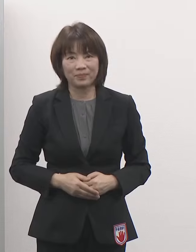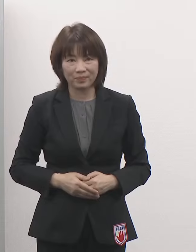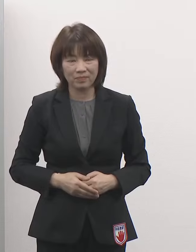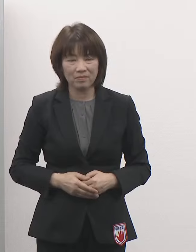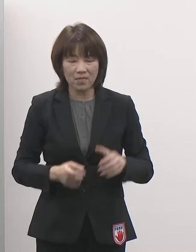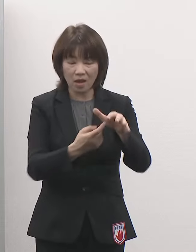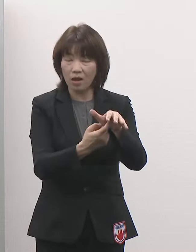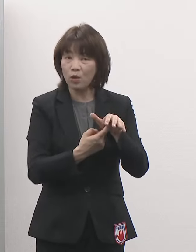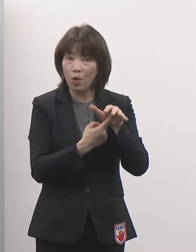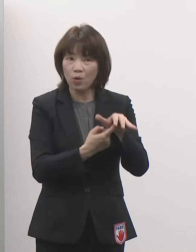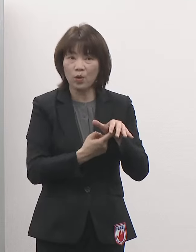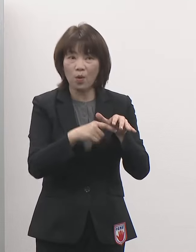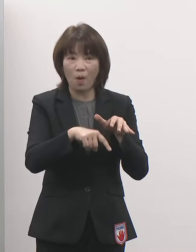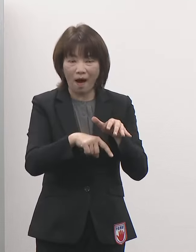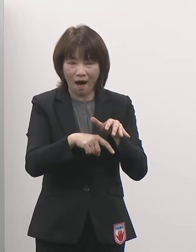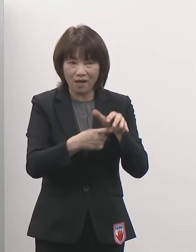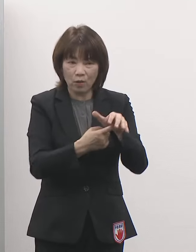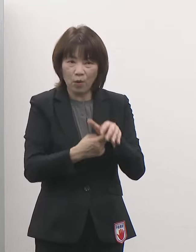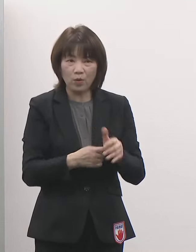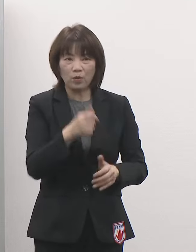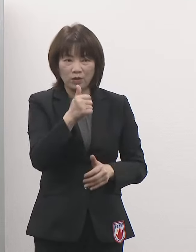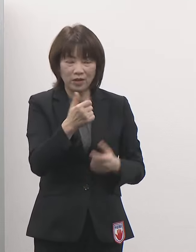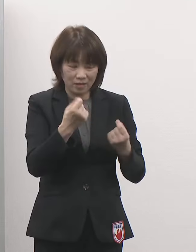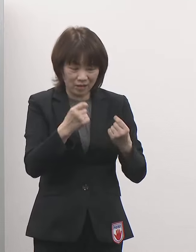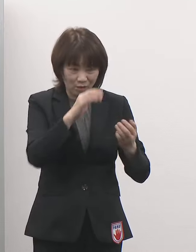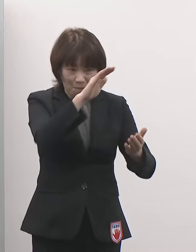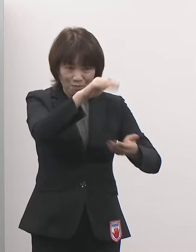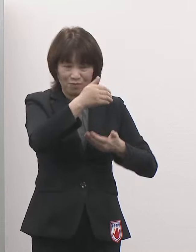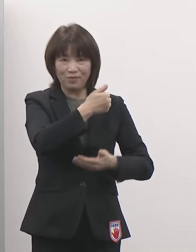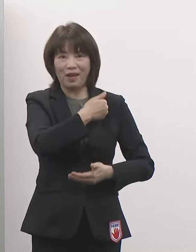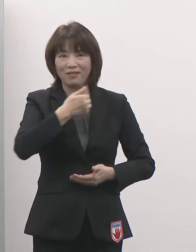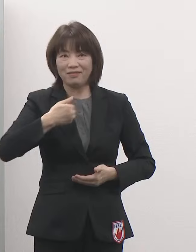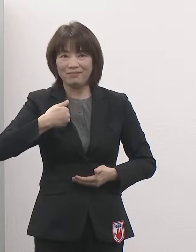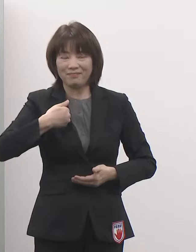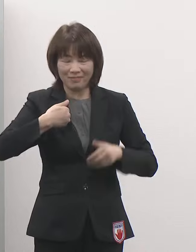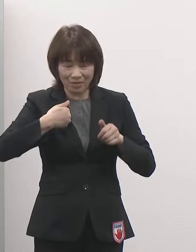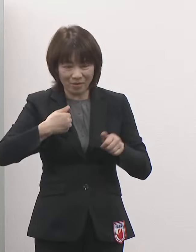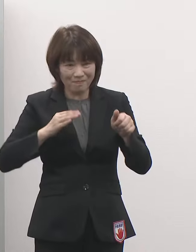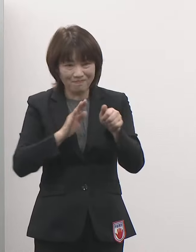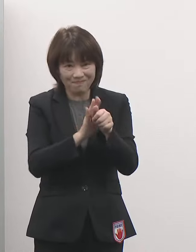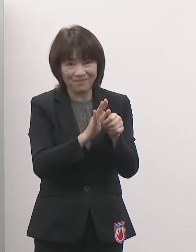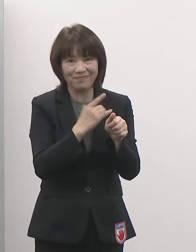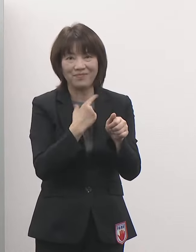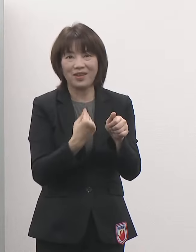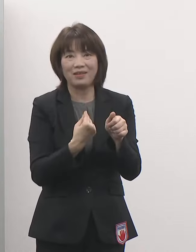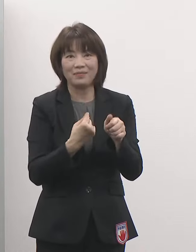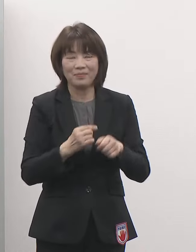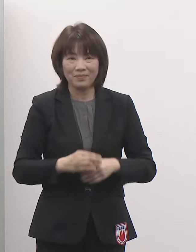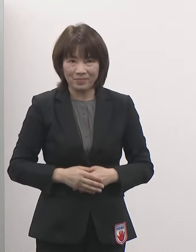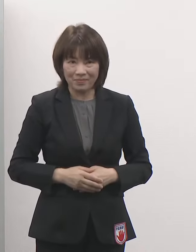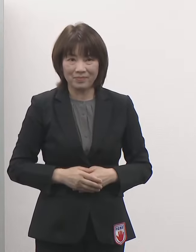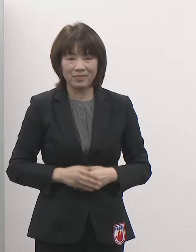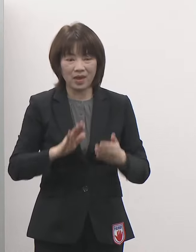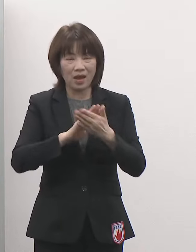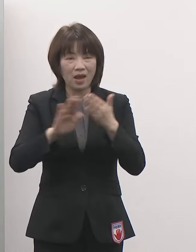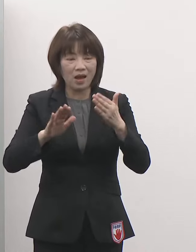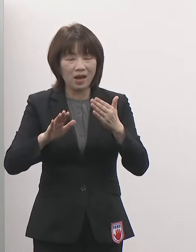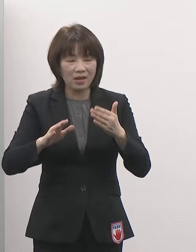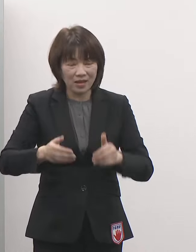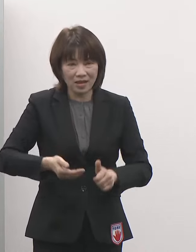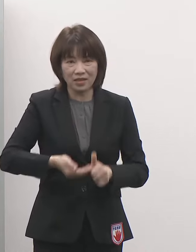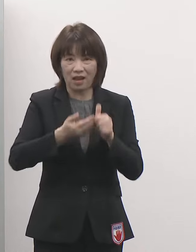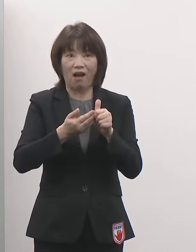農業に関しましても、生産者の所得向上に引き続き、徹底してこだわってまいりたいと思います。そのため、まあ、県産農産物のブ